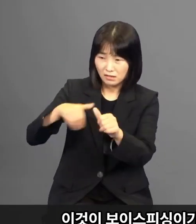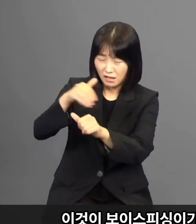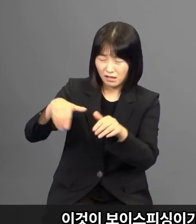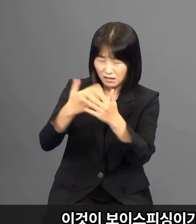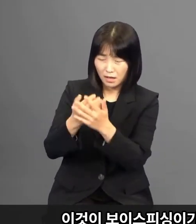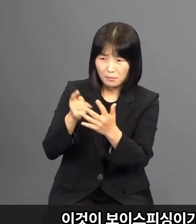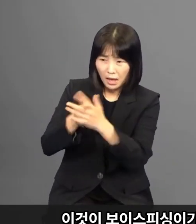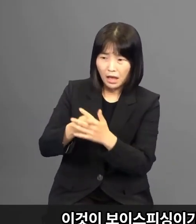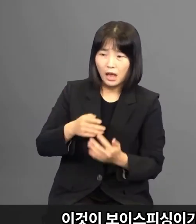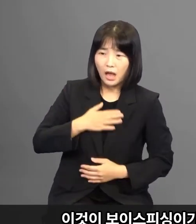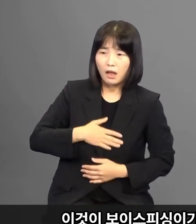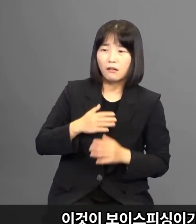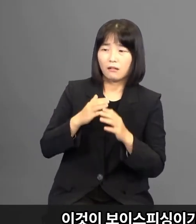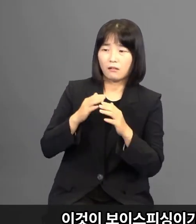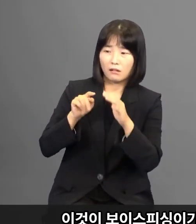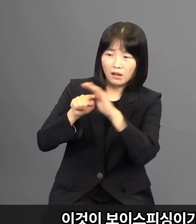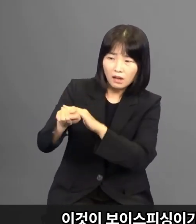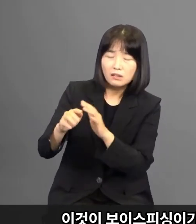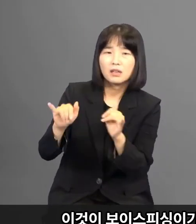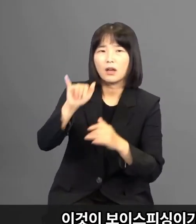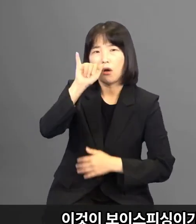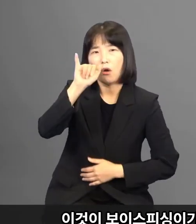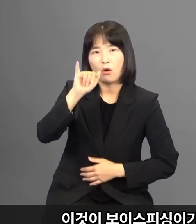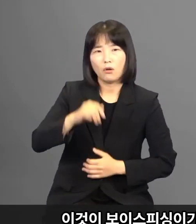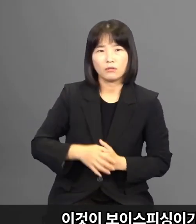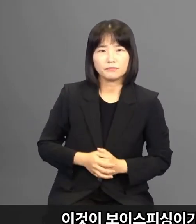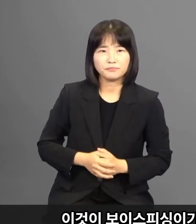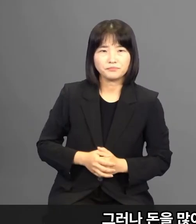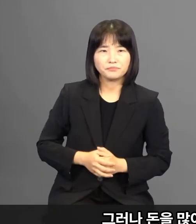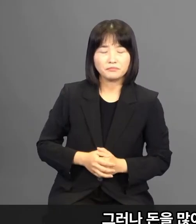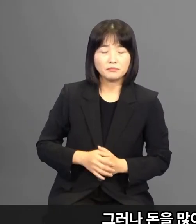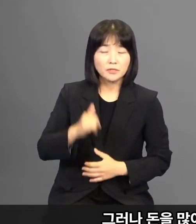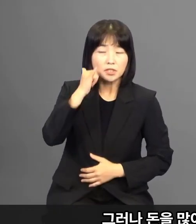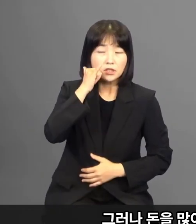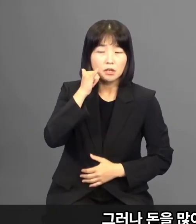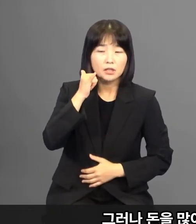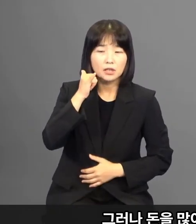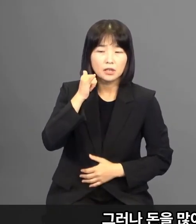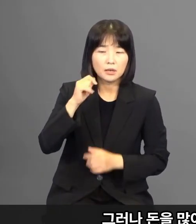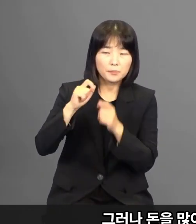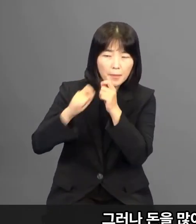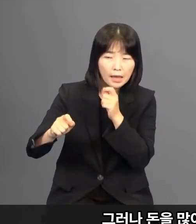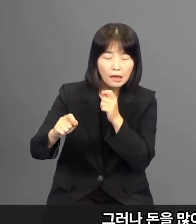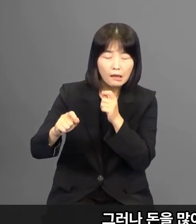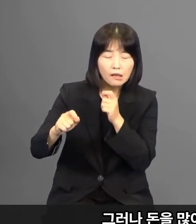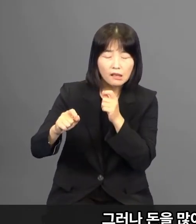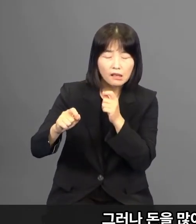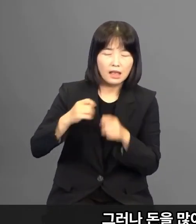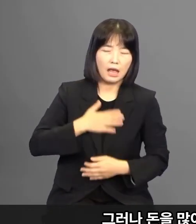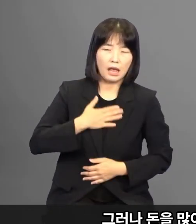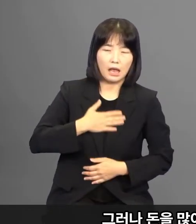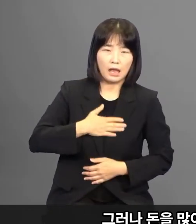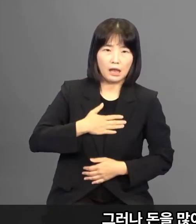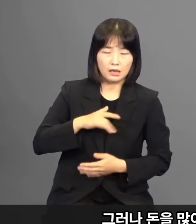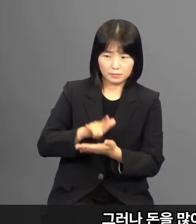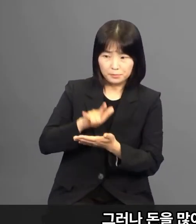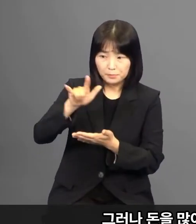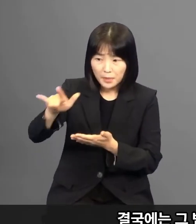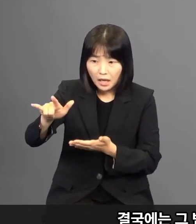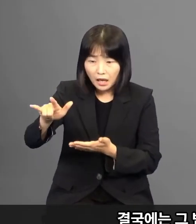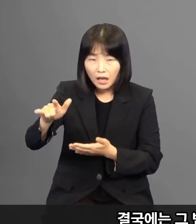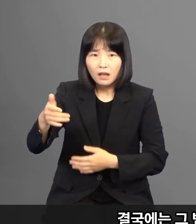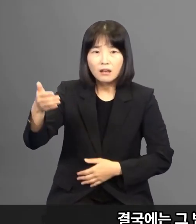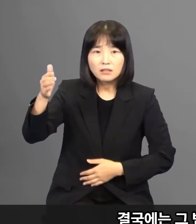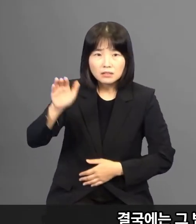이것이 보이스피싱이기 때문에 범죄 행위에 가담하는 거야. 그러나 돈을 많이 받게 되니까 알고도